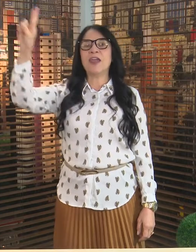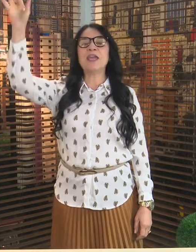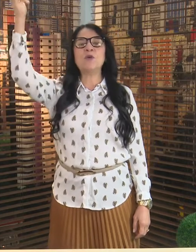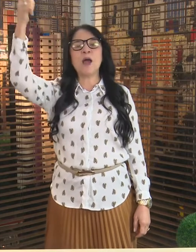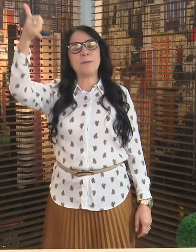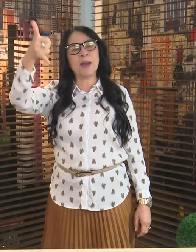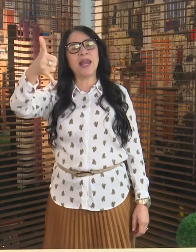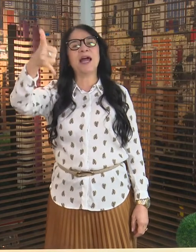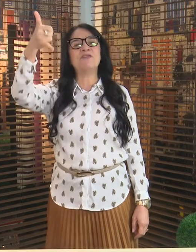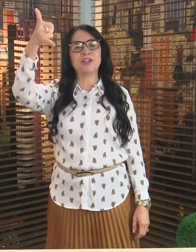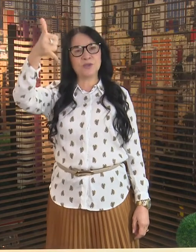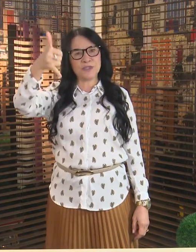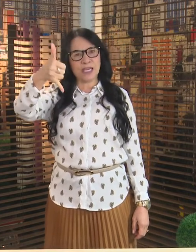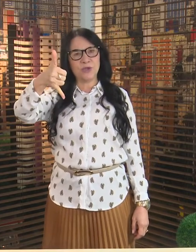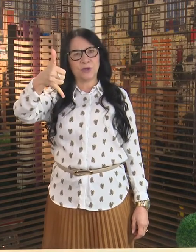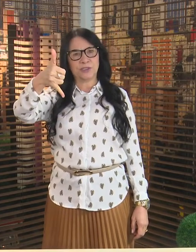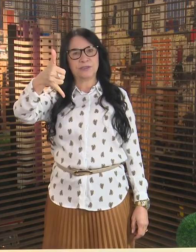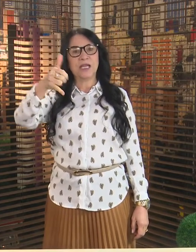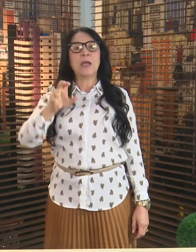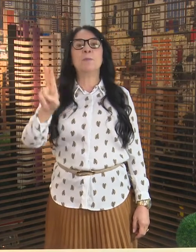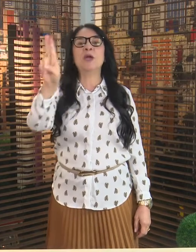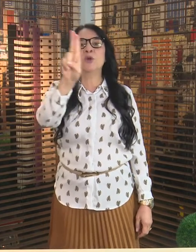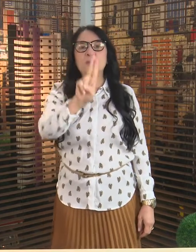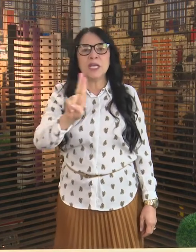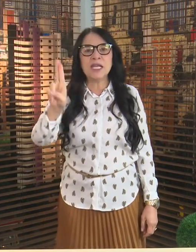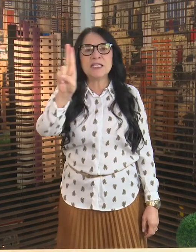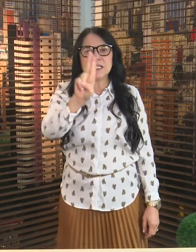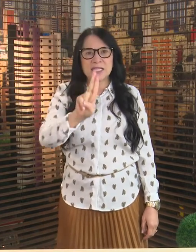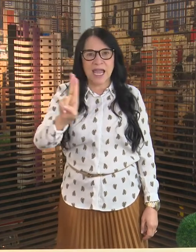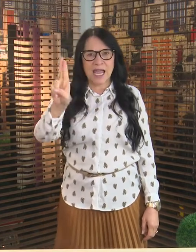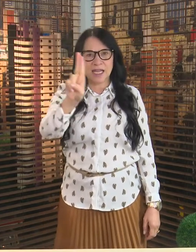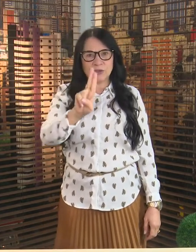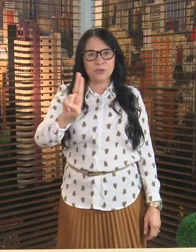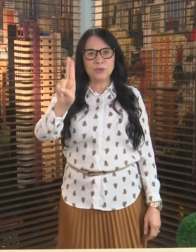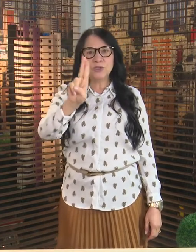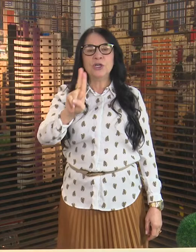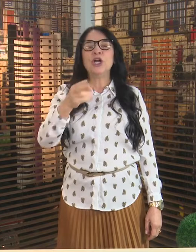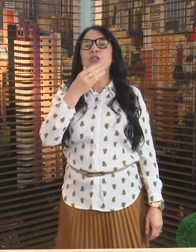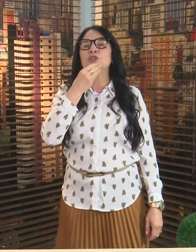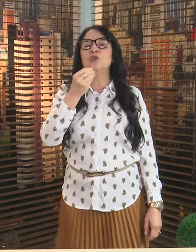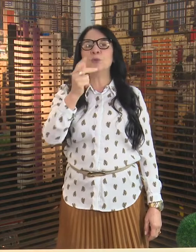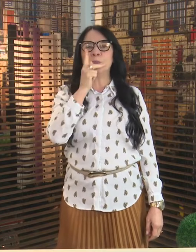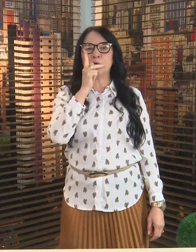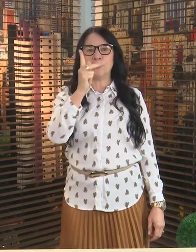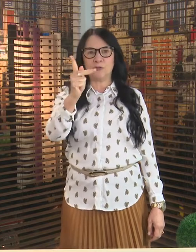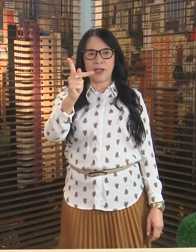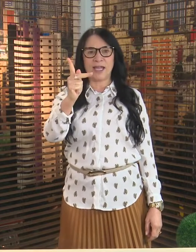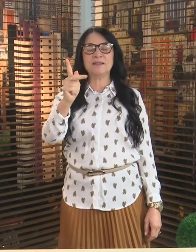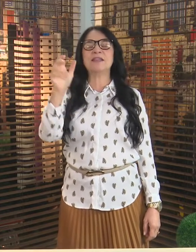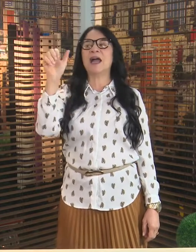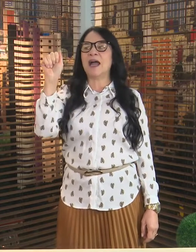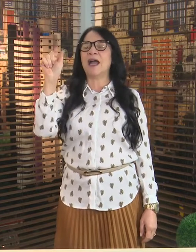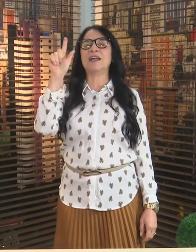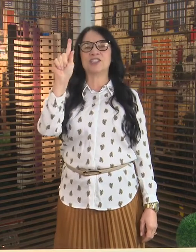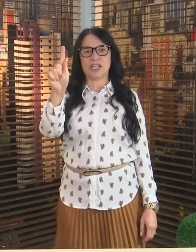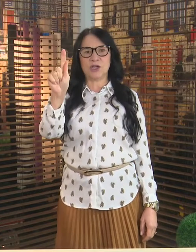veio a palavra do Senhor pelo ministério do profeta